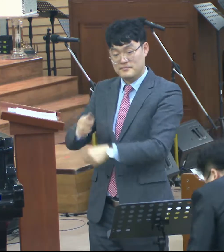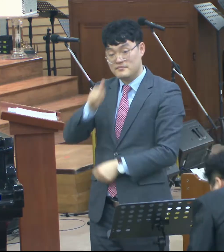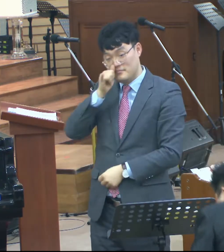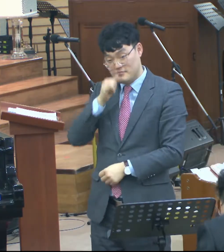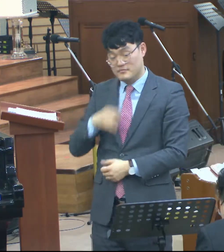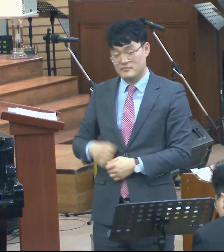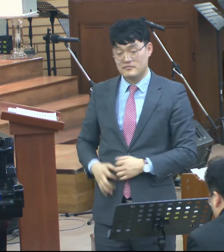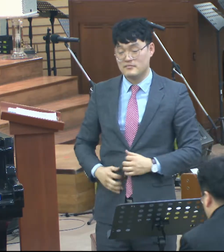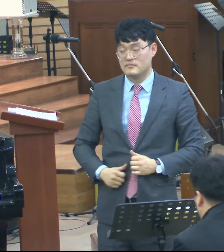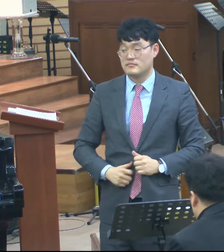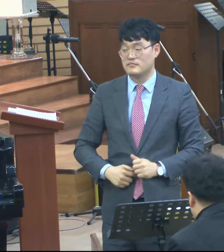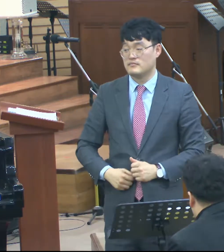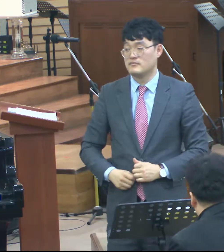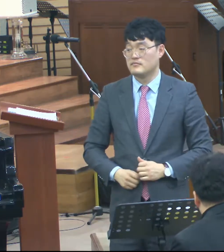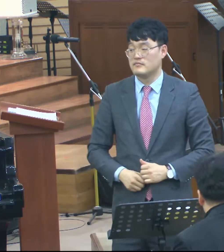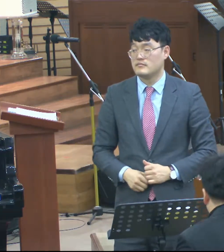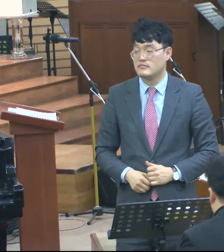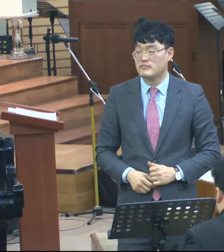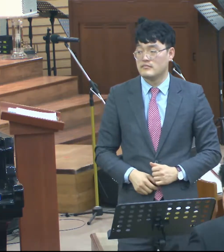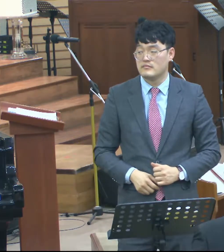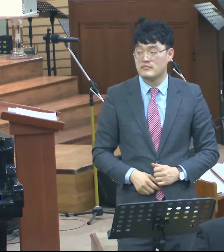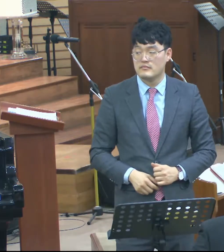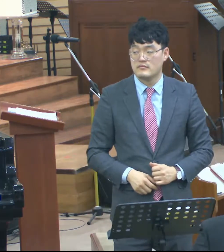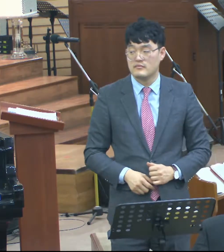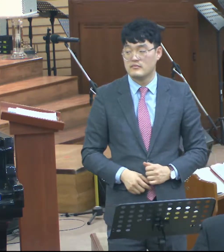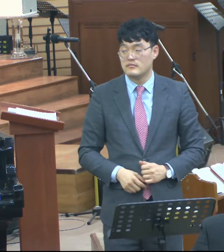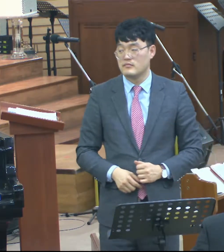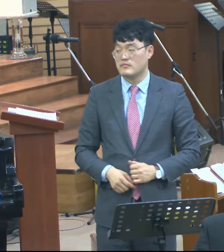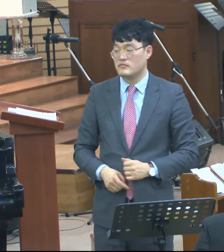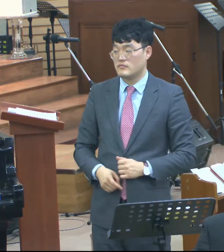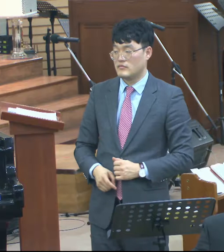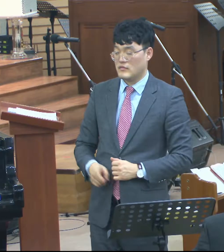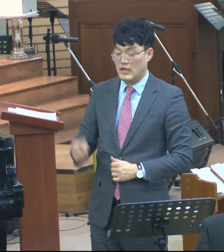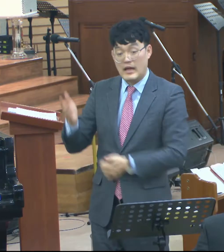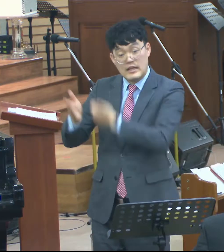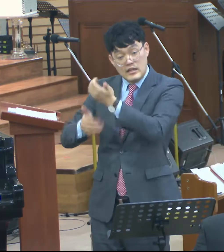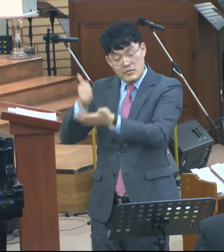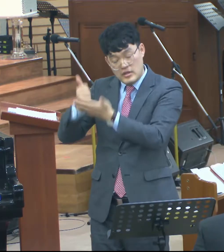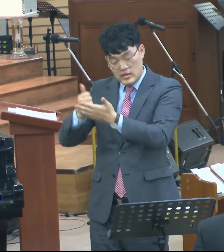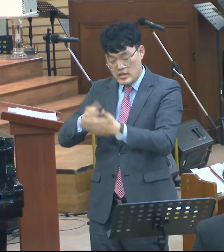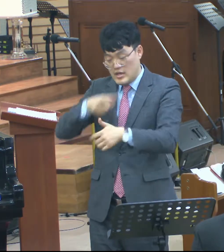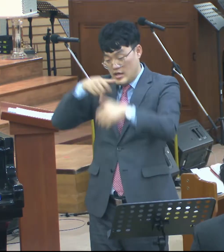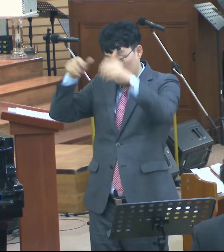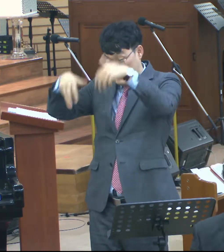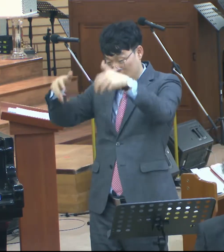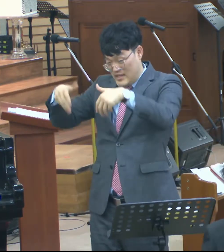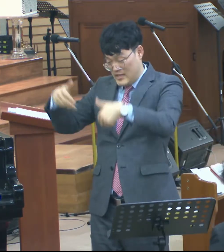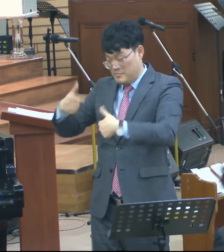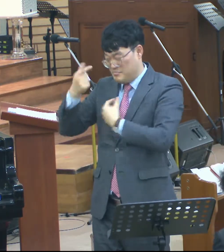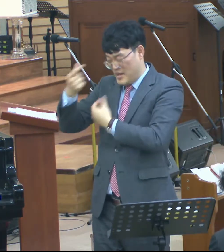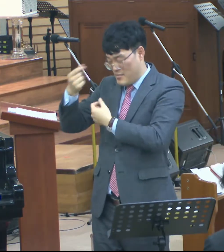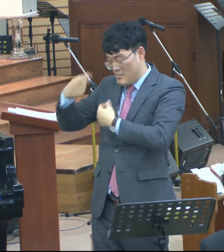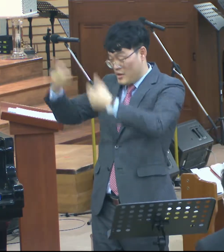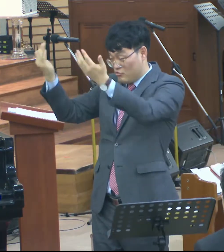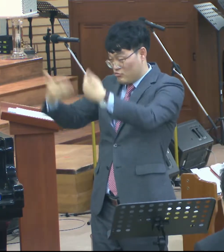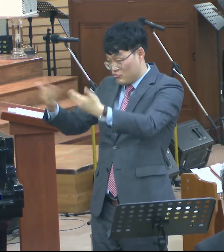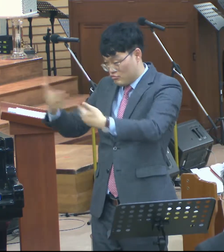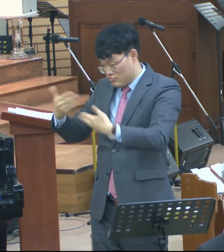땅은 하나님이 경작하시는 땅이에요. 이름비와 늦은비를 정확하게 주지 않으면 농사가 안 되는 땅이에요.